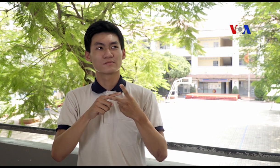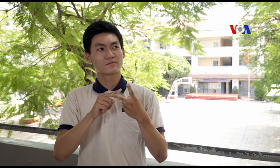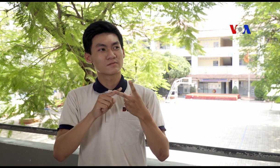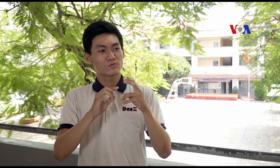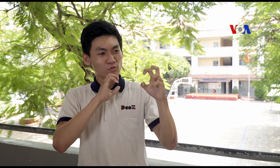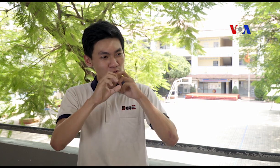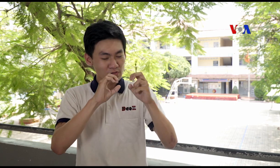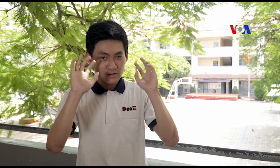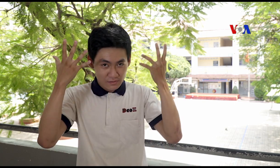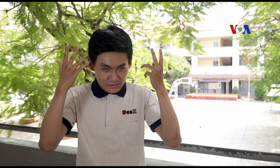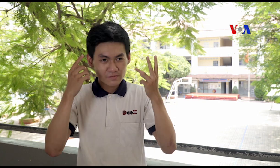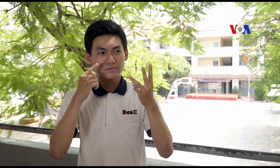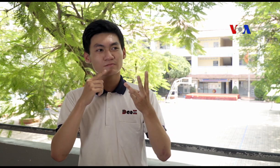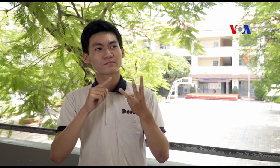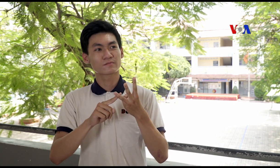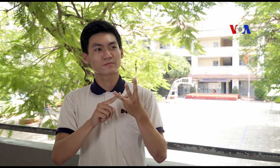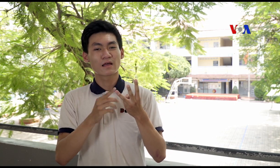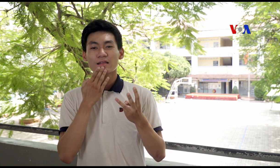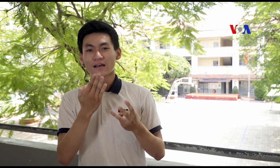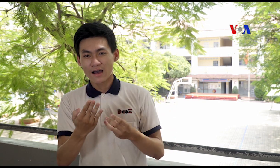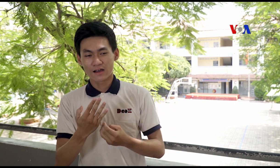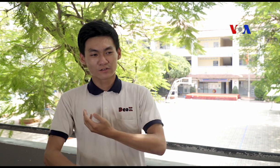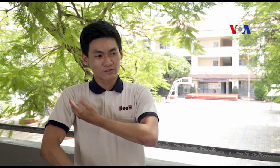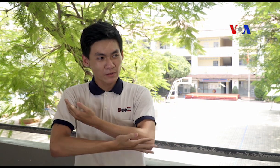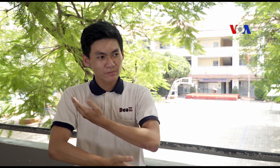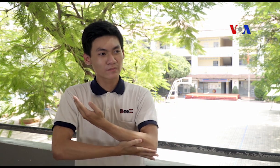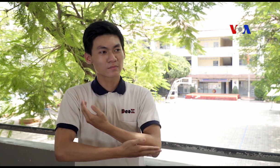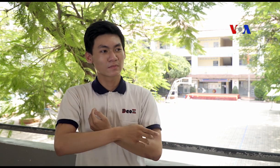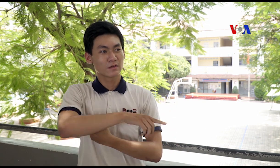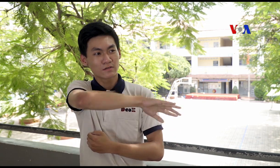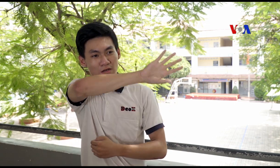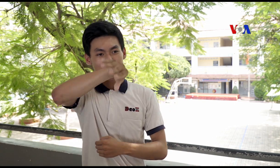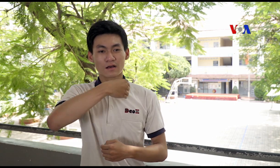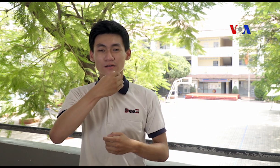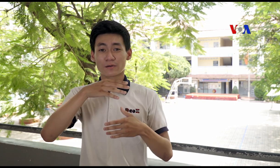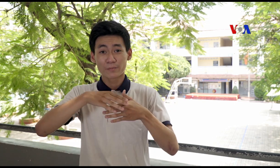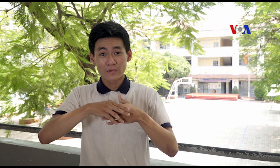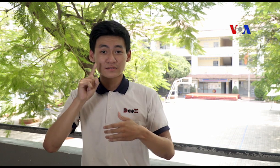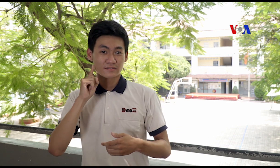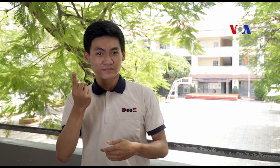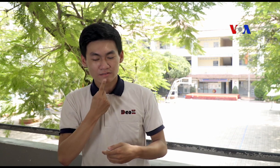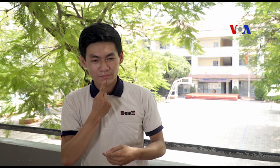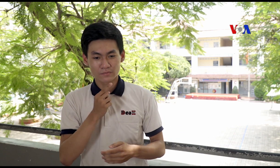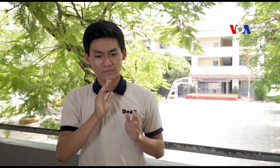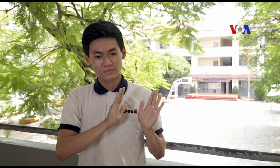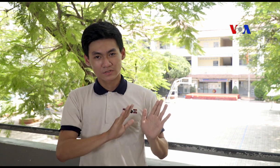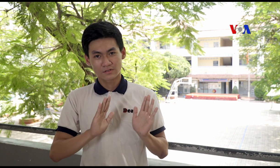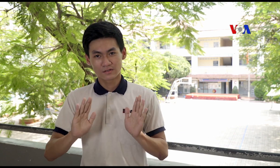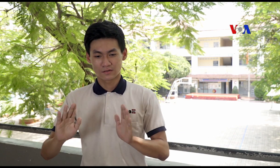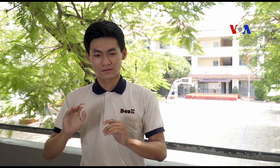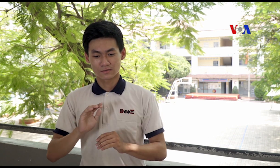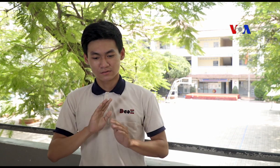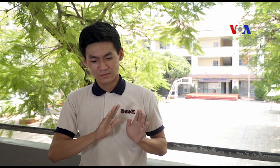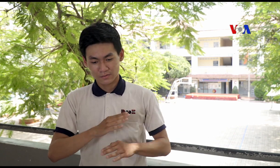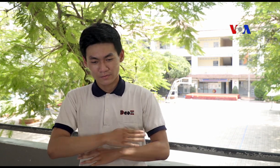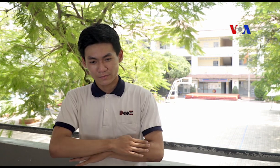Em mong muốn sẽ cùng được chia sẻ, hỗ trợ cộng đồng điếc câm tại Thành phố Hồ Chí Minh phát triển tốt hơn nữa,